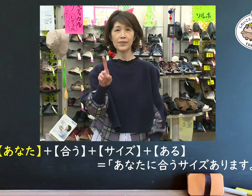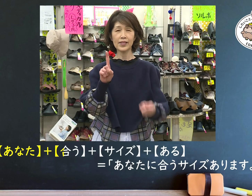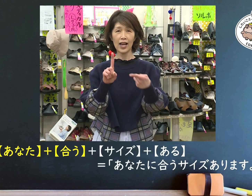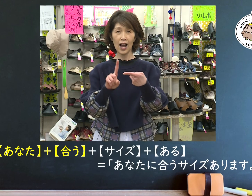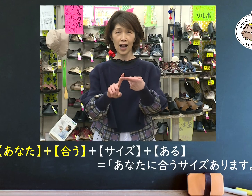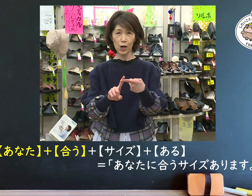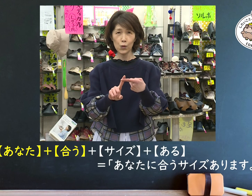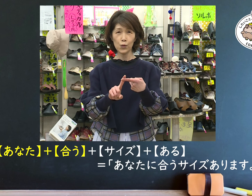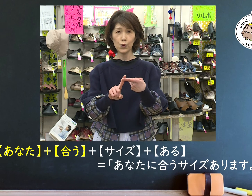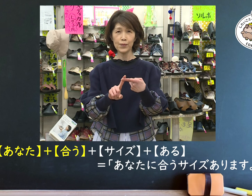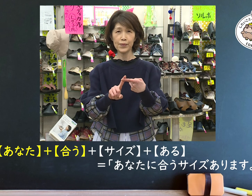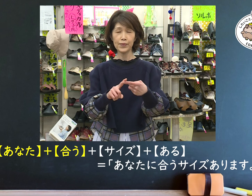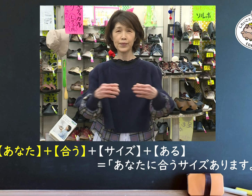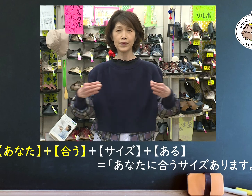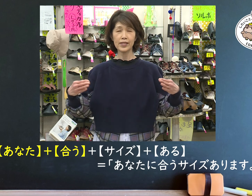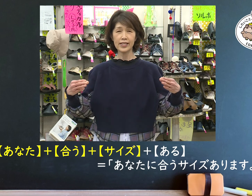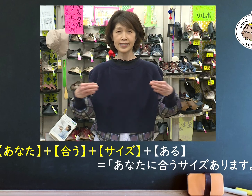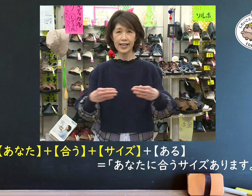2